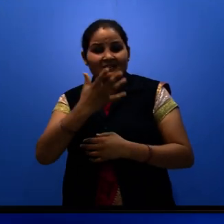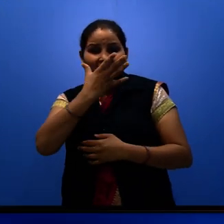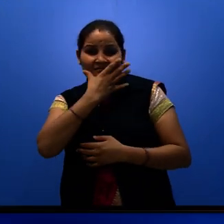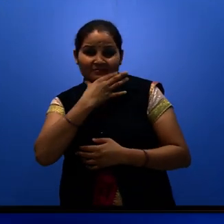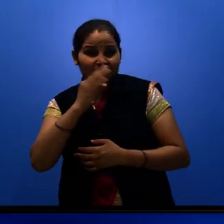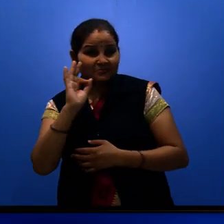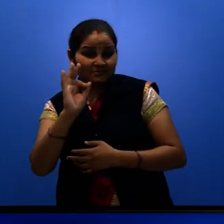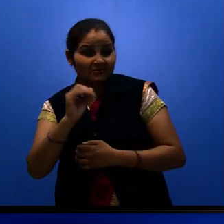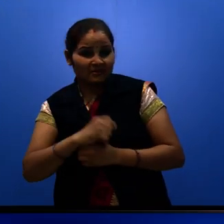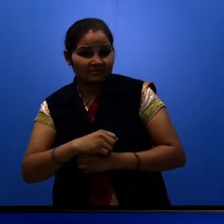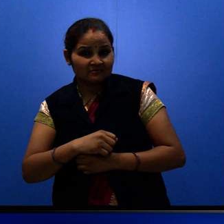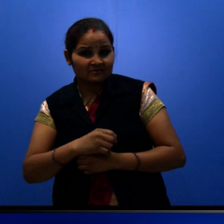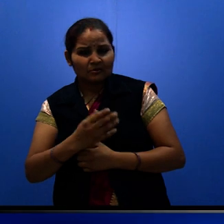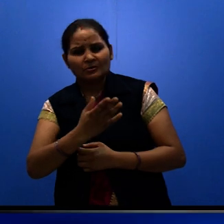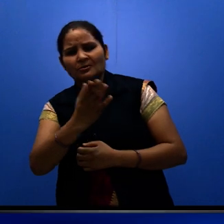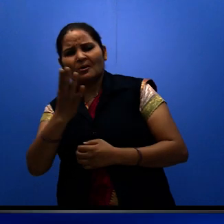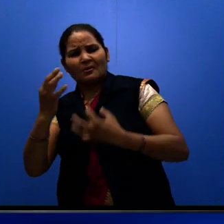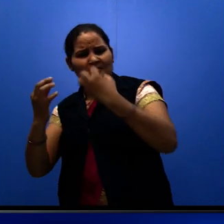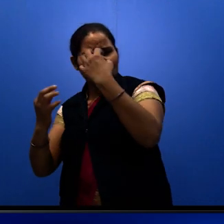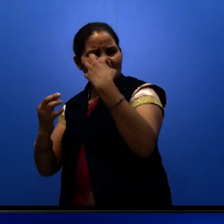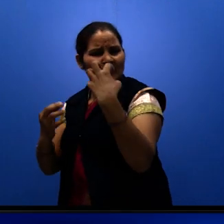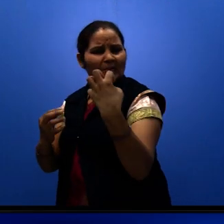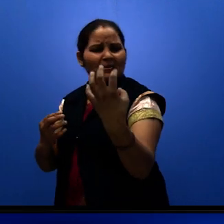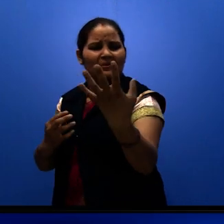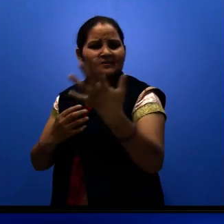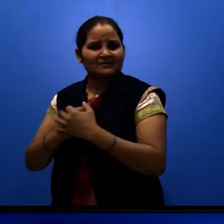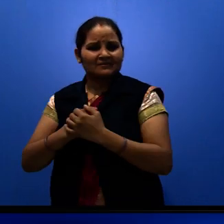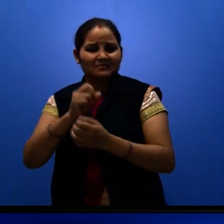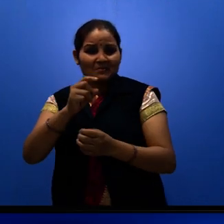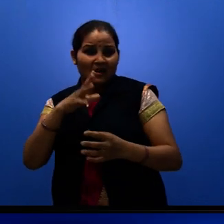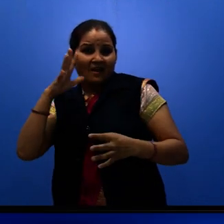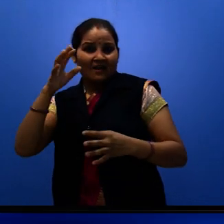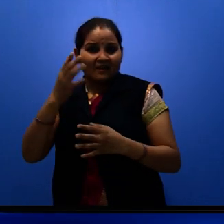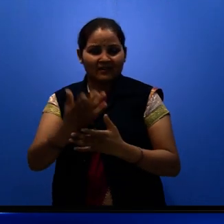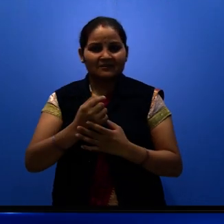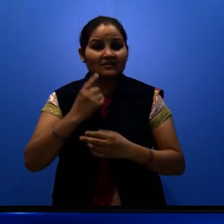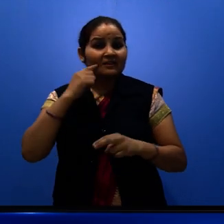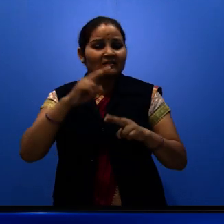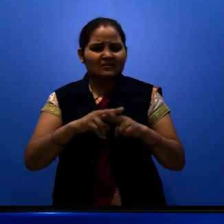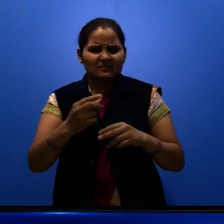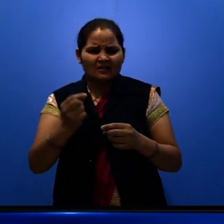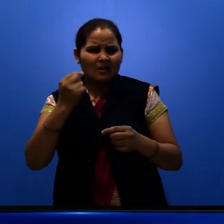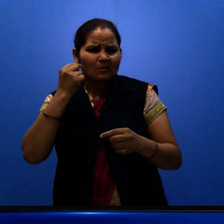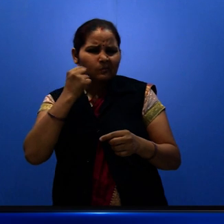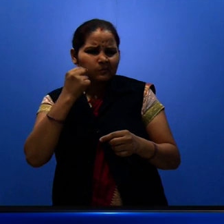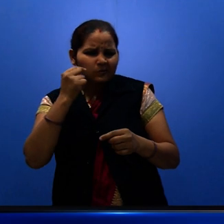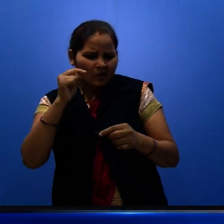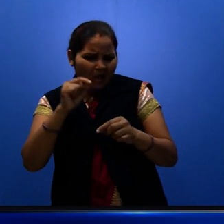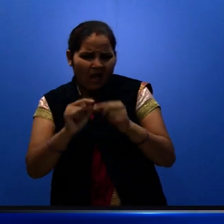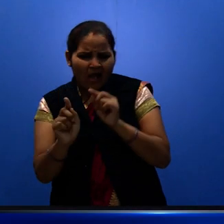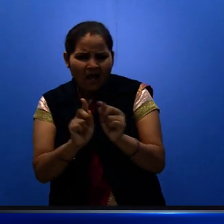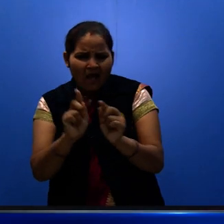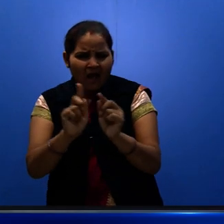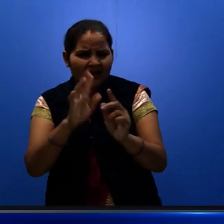तुम कितने अच्छे हो, लोगों को अपनी तरफ आकर्षित करते हो, अगर तुम्हारे साथ ये कांटे न